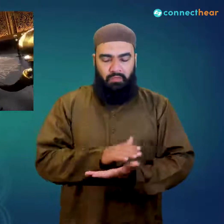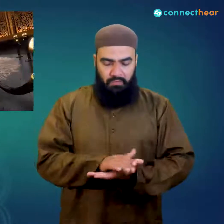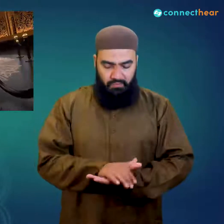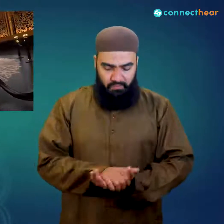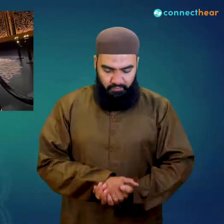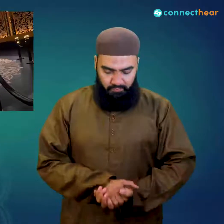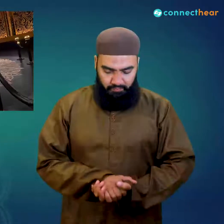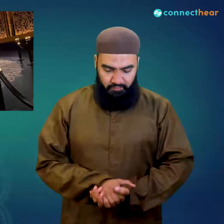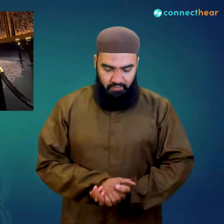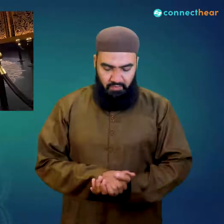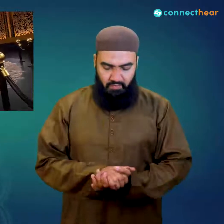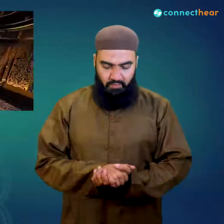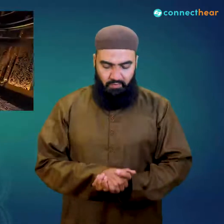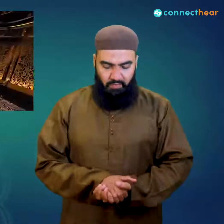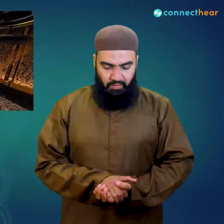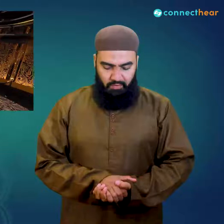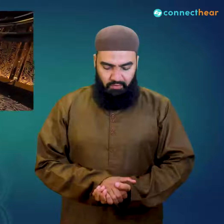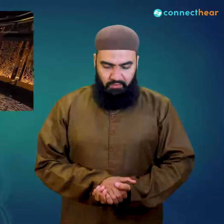يتدبرون